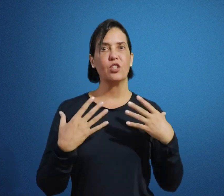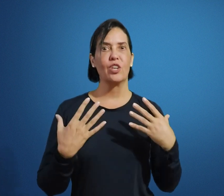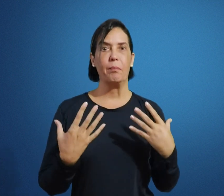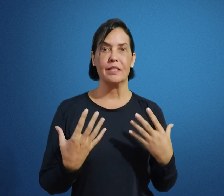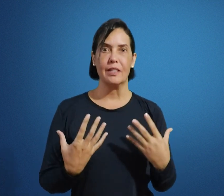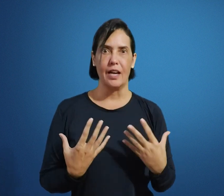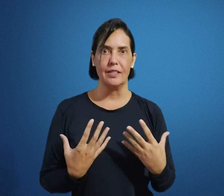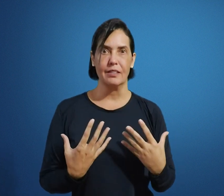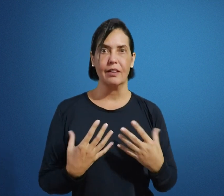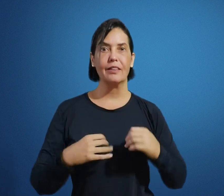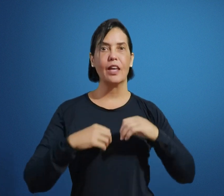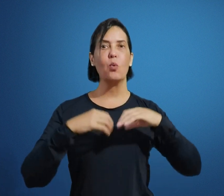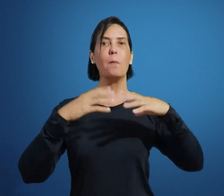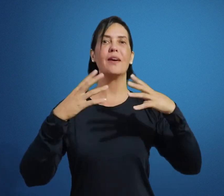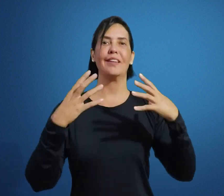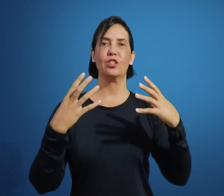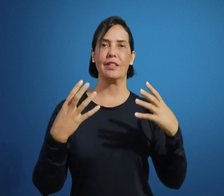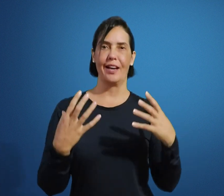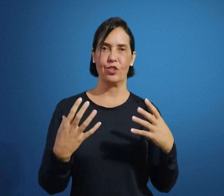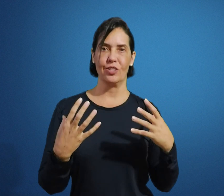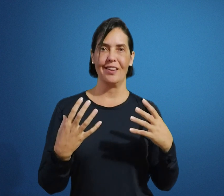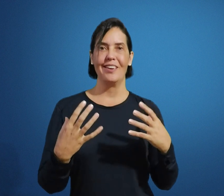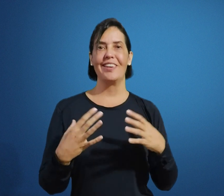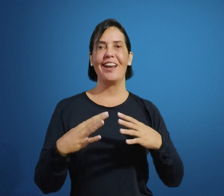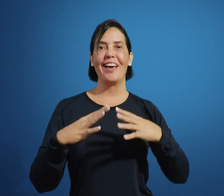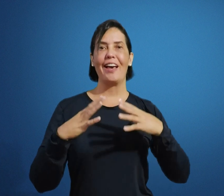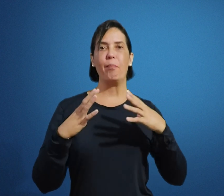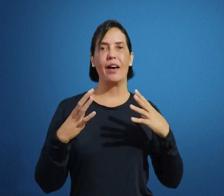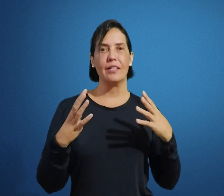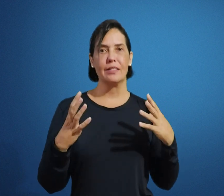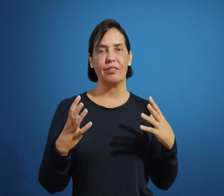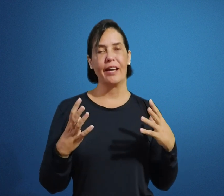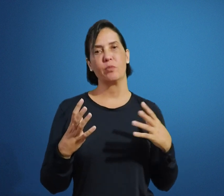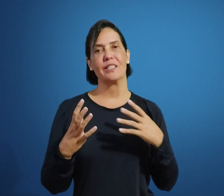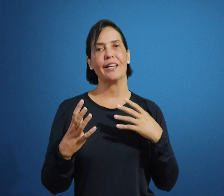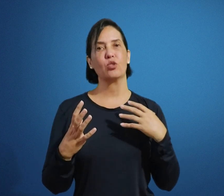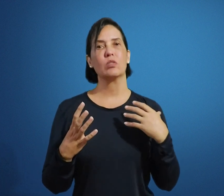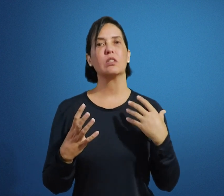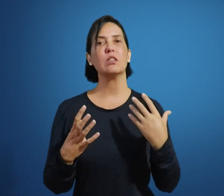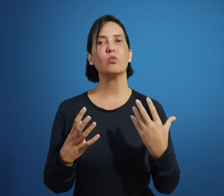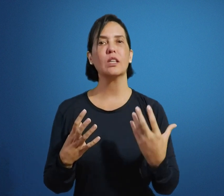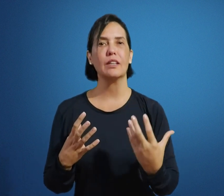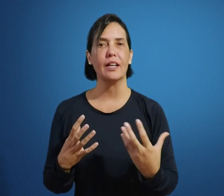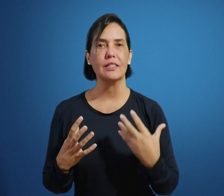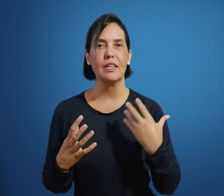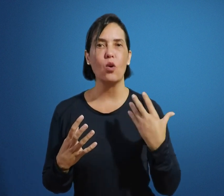de capacidades, que tem uma identidade, que ela é capaz, na verdade, apesar das suas singularidades